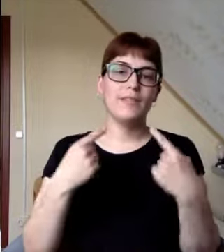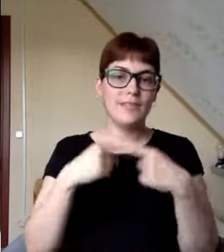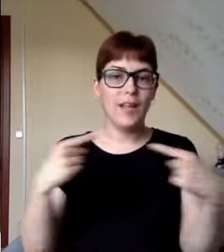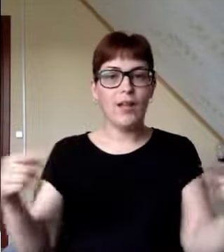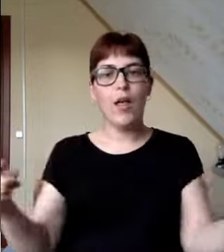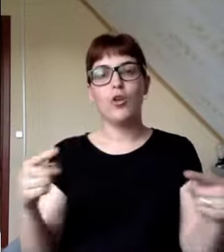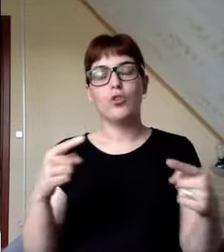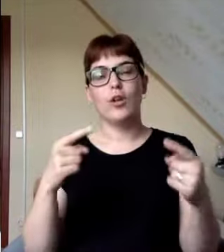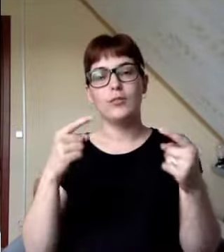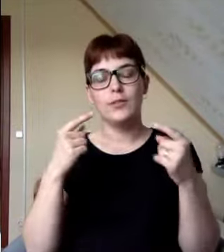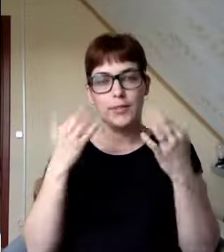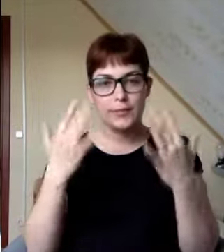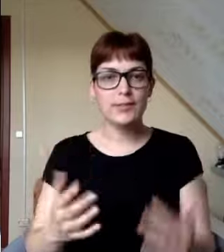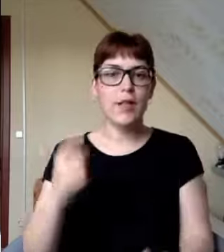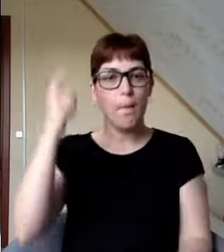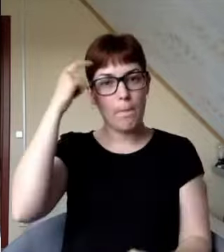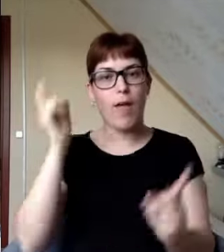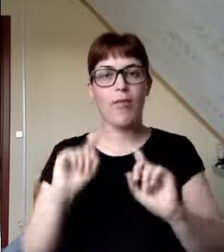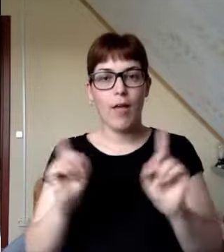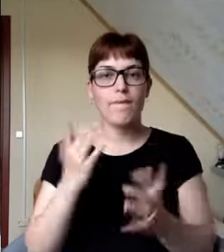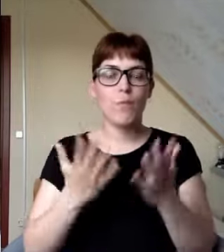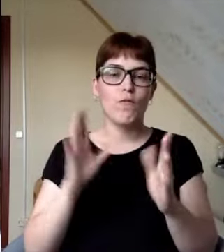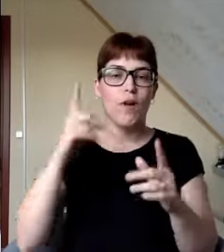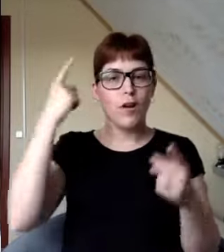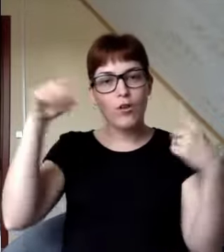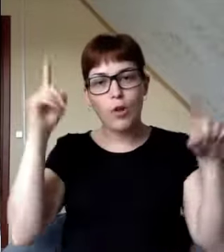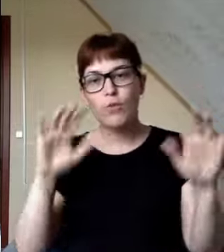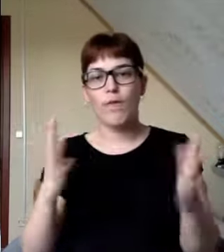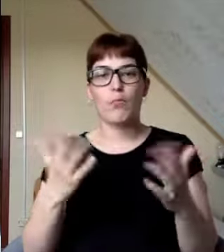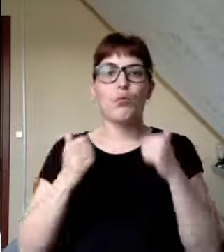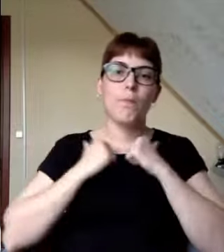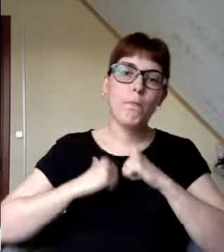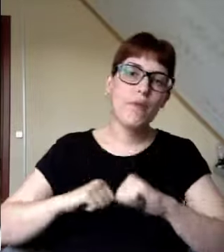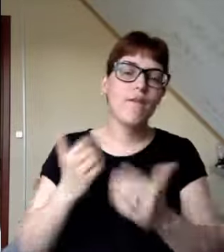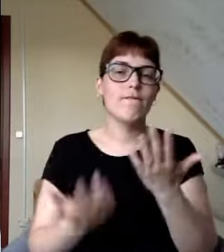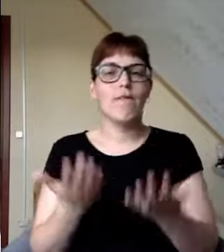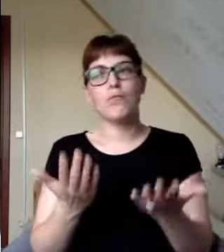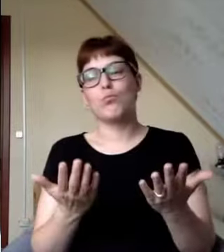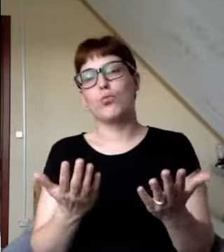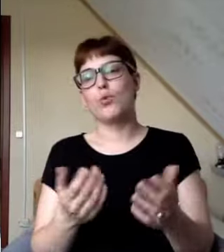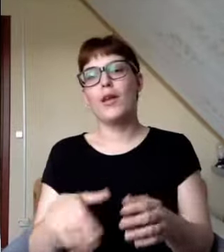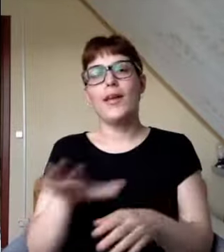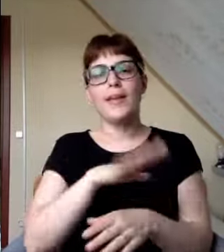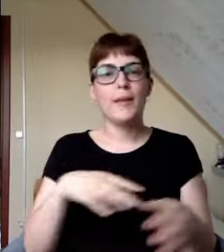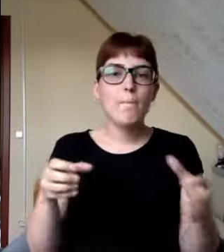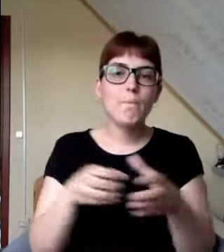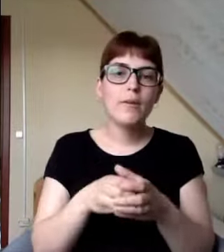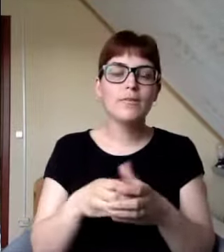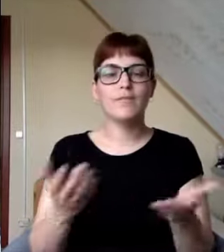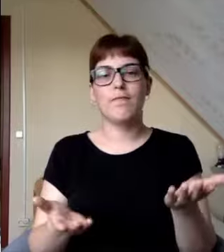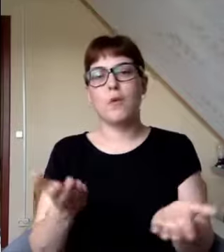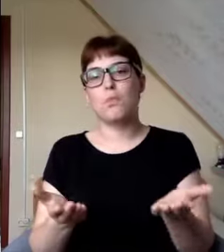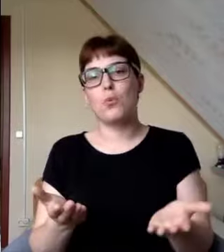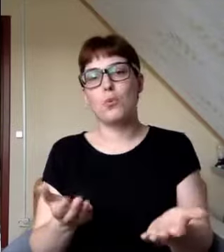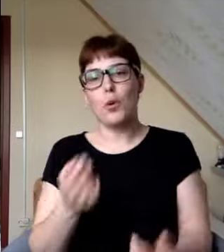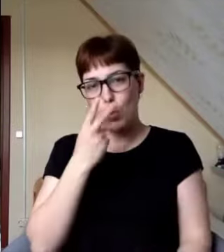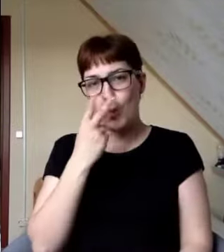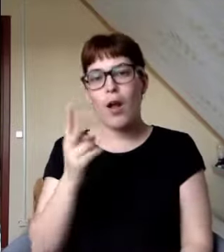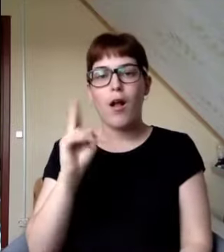izcinājumi, prātā ir, varētu, varbūt kaut kā radošāk, varbūt kaut kā mierīgāk, varbūt ģimeniskāk.